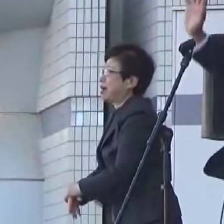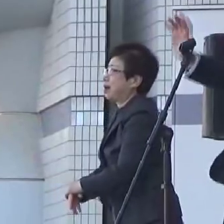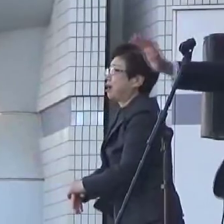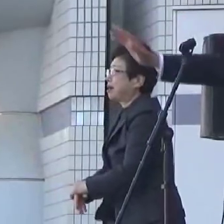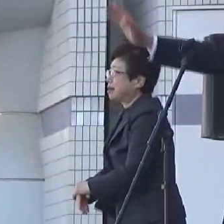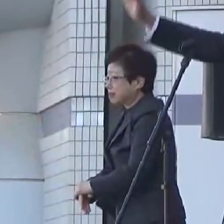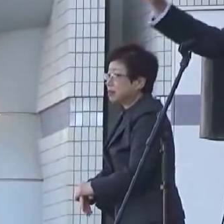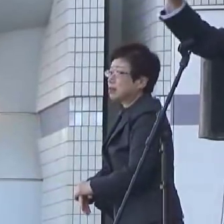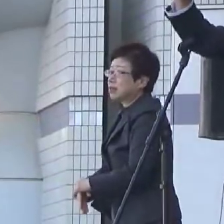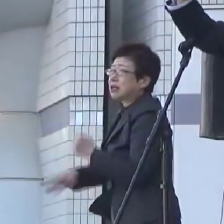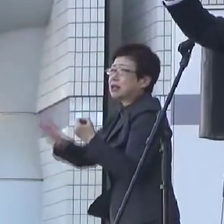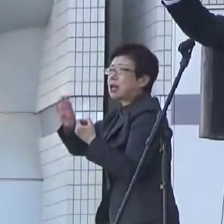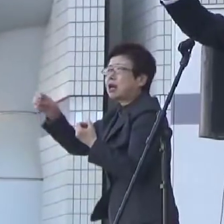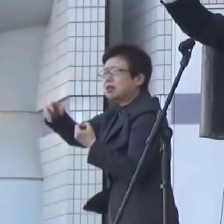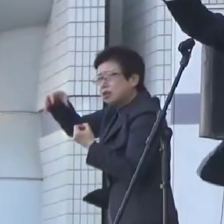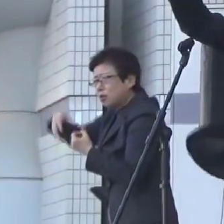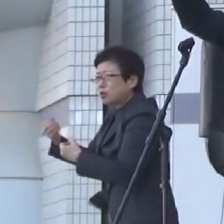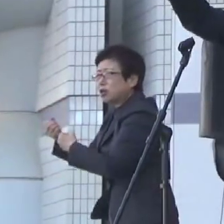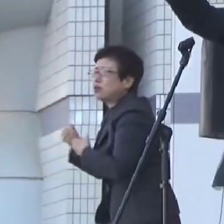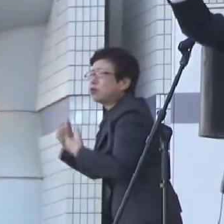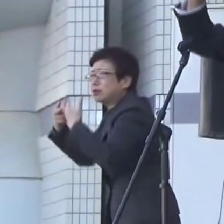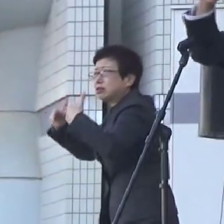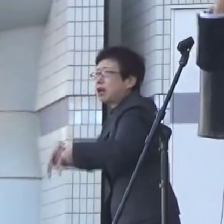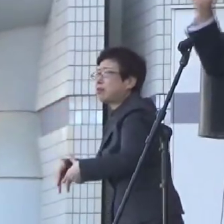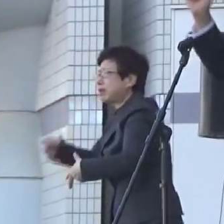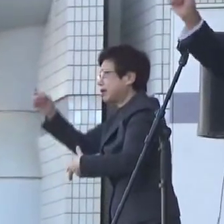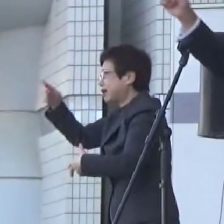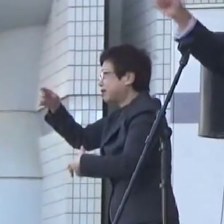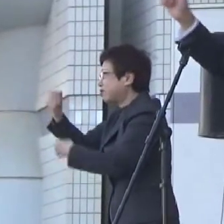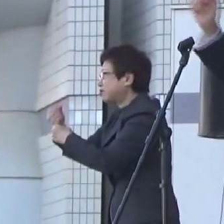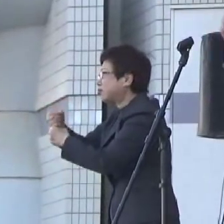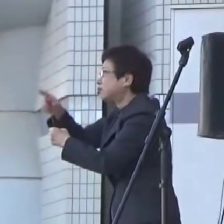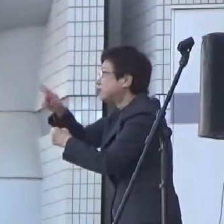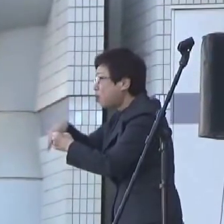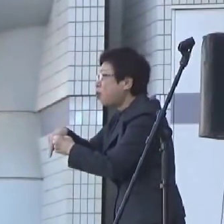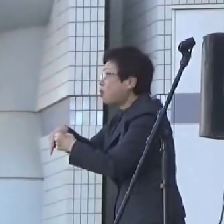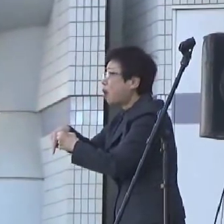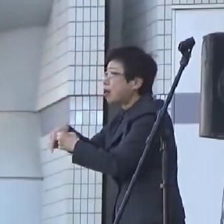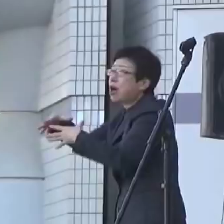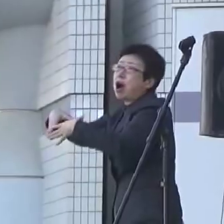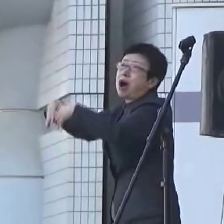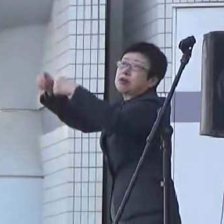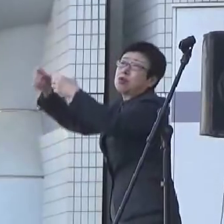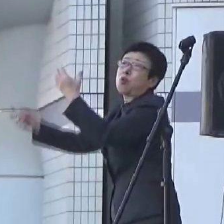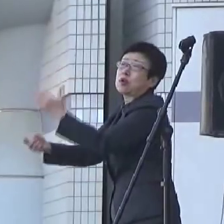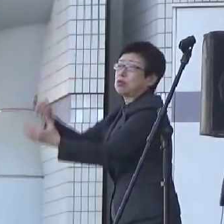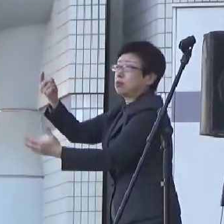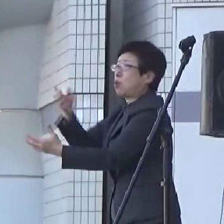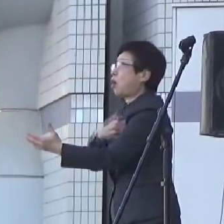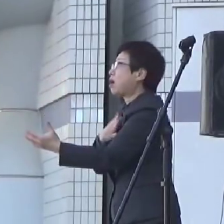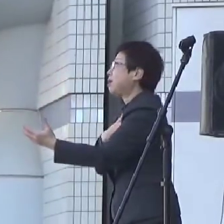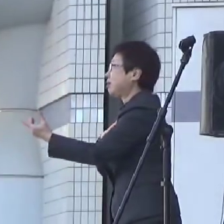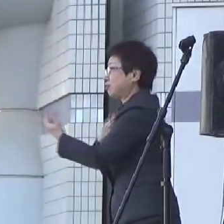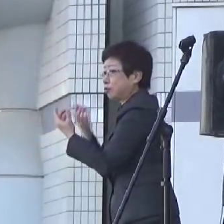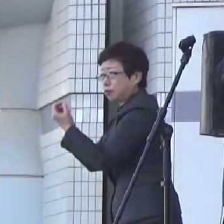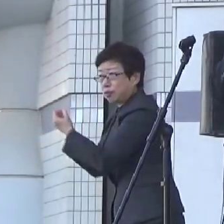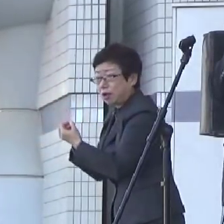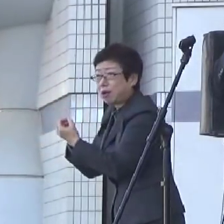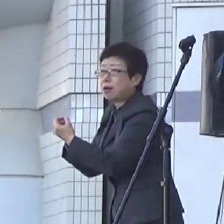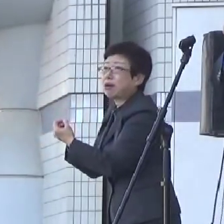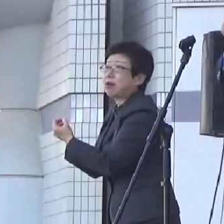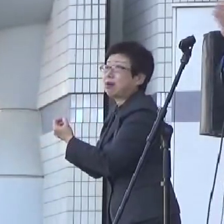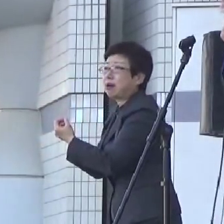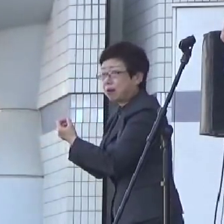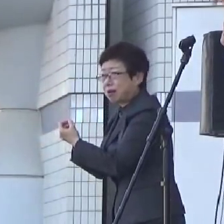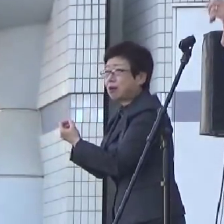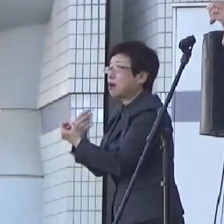ムで原発に依存するようなシステムで発電するとああいうことが起きるっていうのがもう分かってるんですよね。